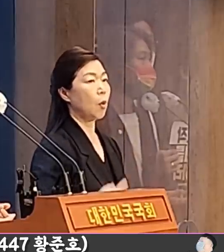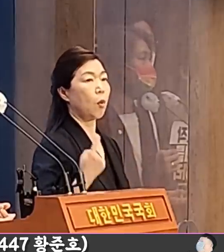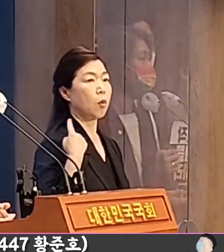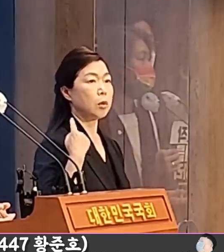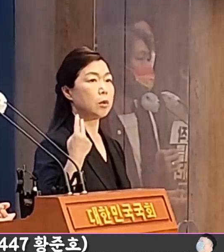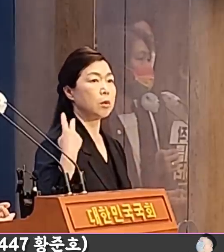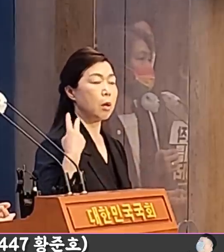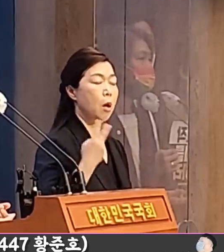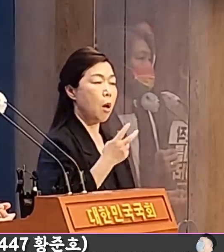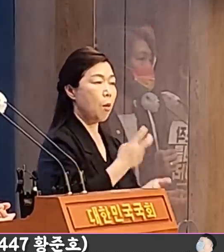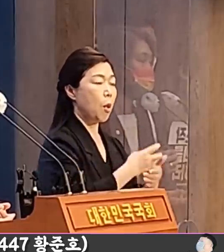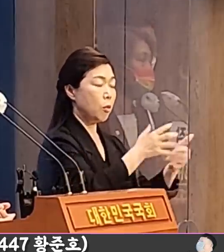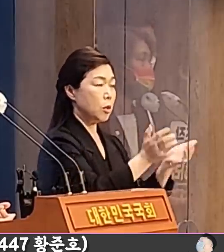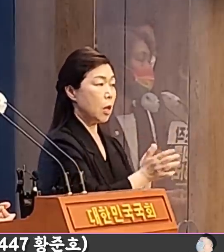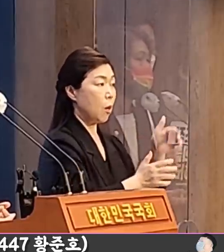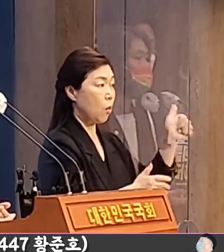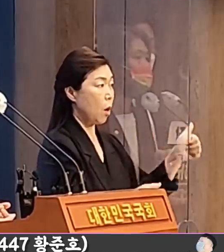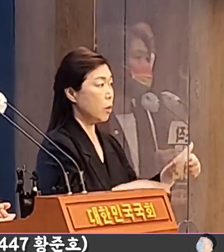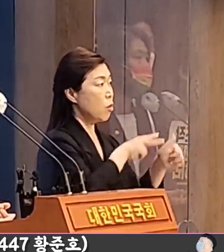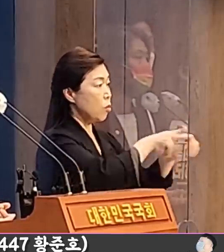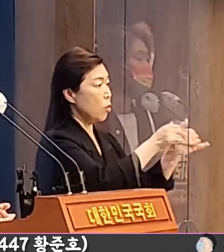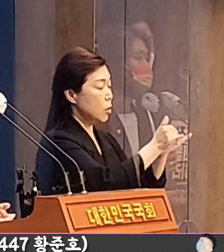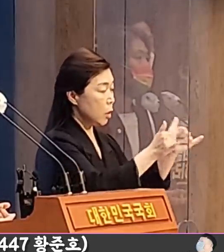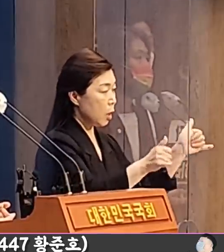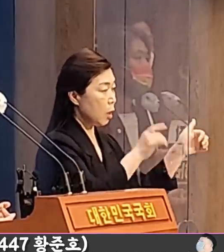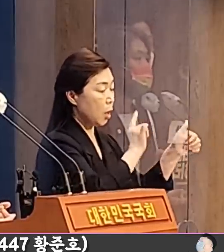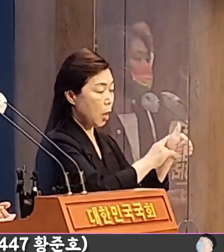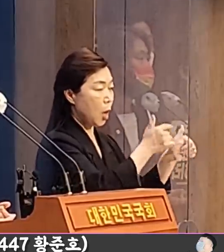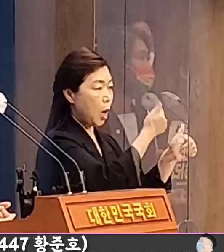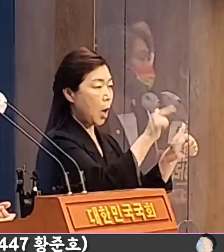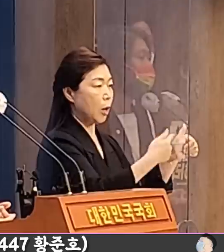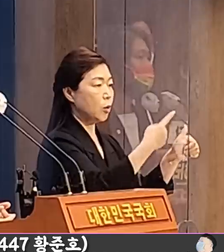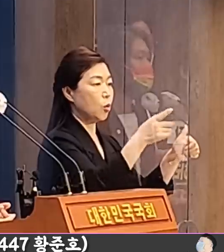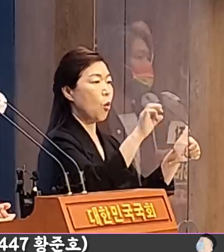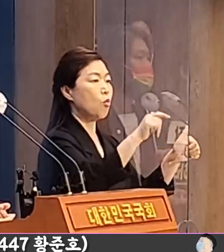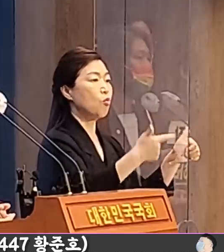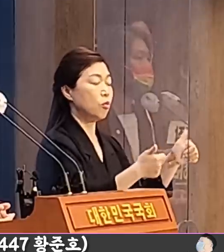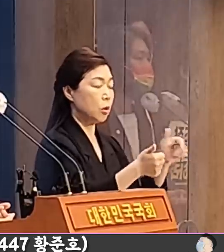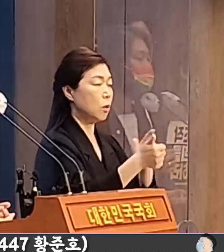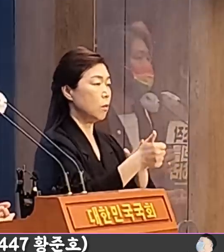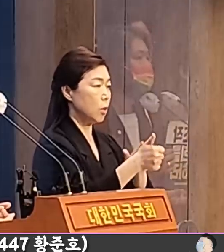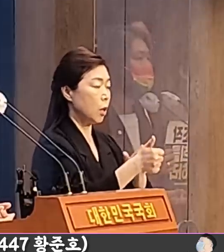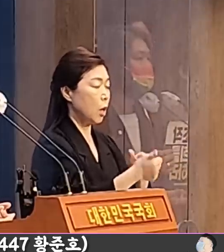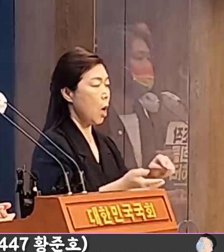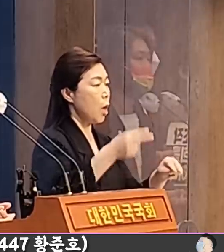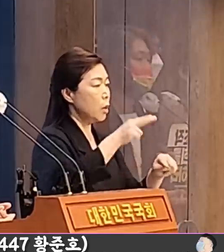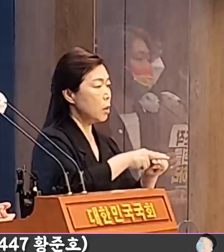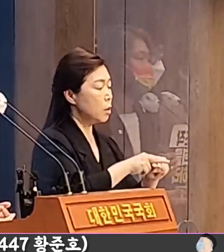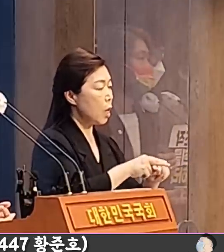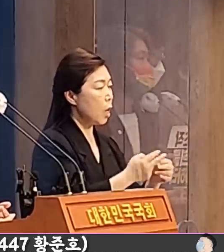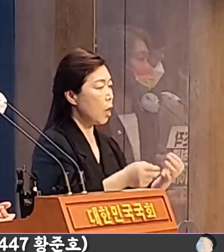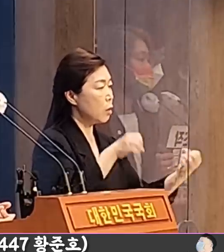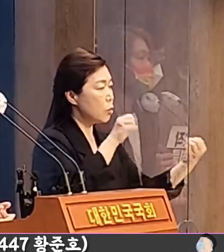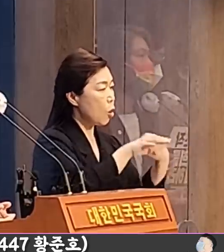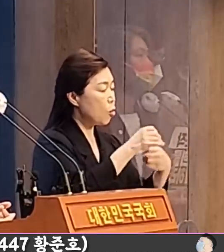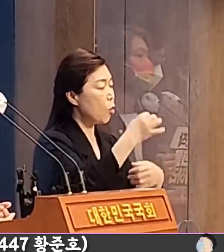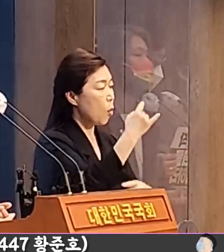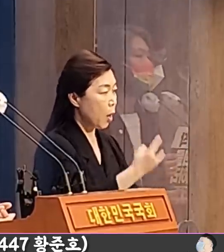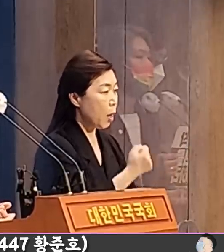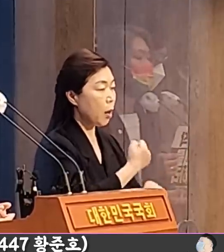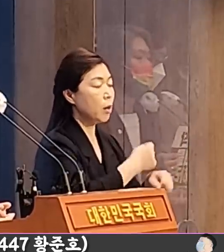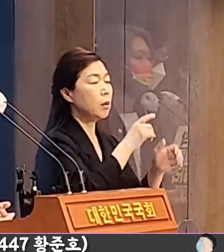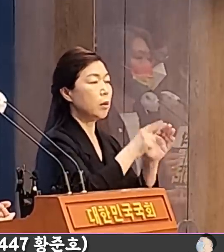엊그제 법무부 장관 후보자인 한동훈 장관 후보가 인사청문회 자리에서